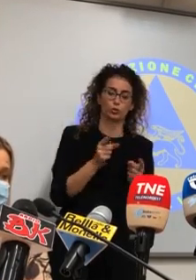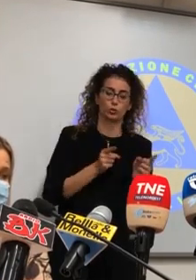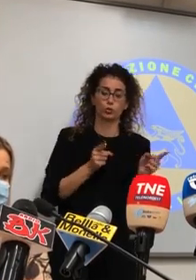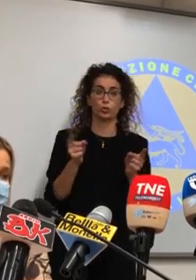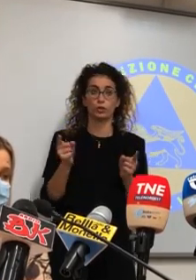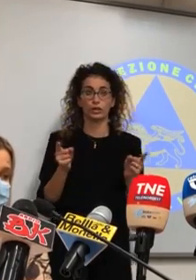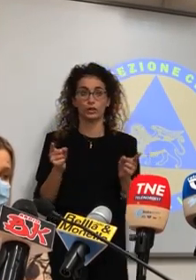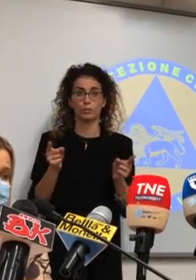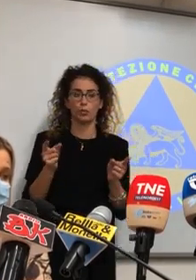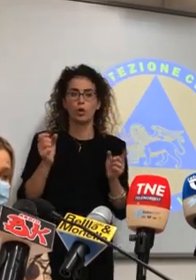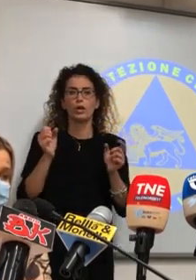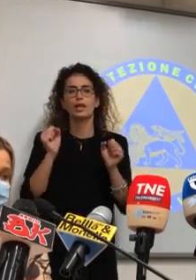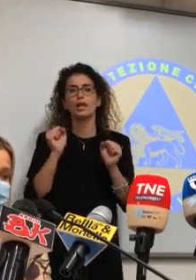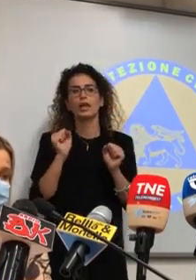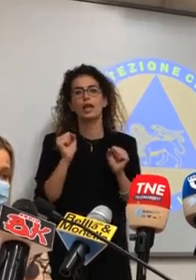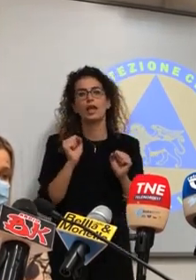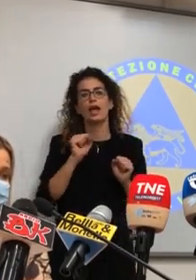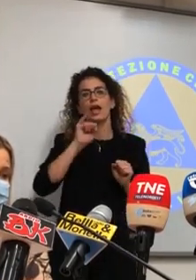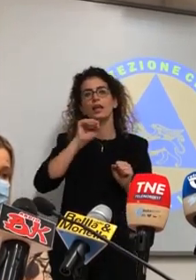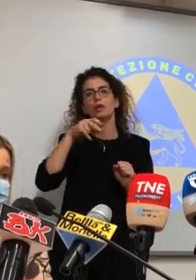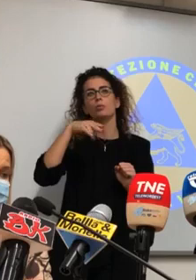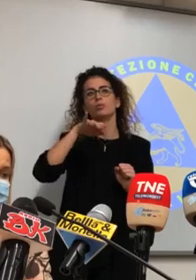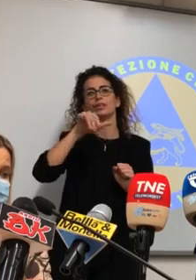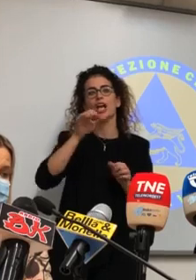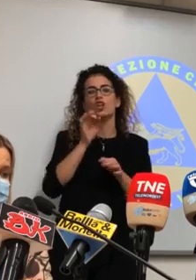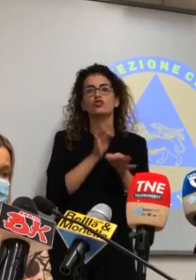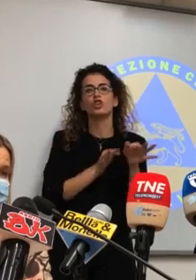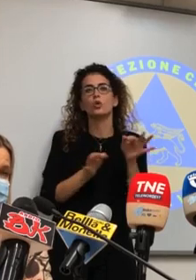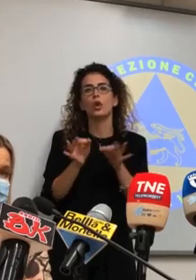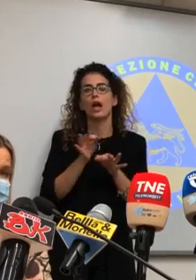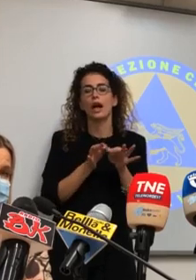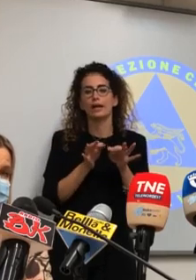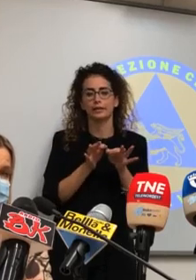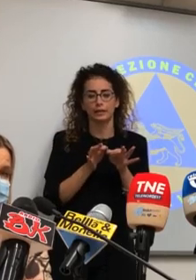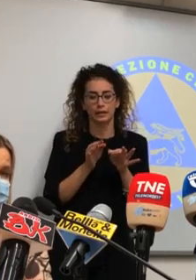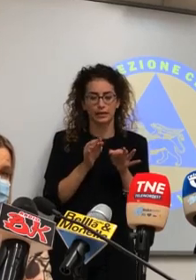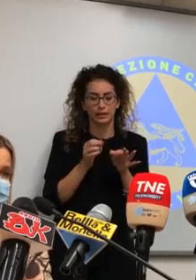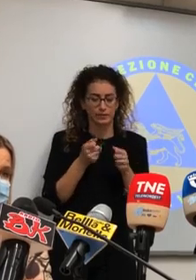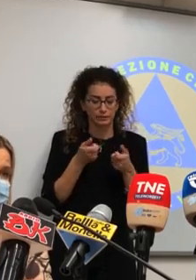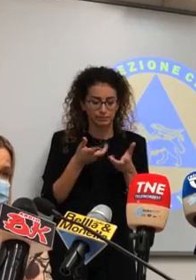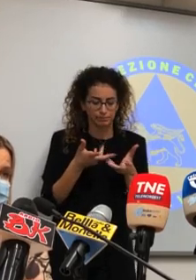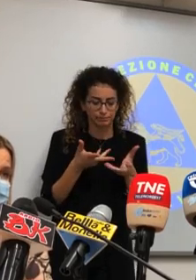l'immunità cellulare, certo, che questa non riusciamo a misurare.